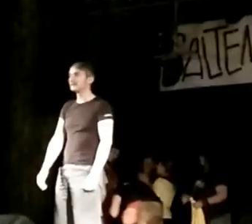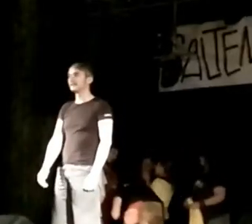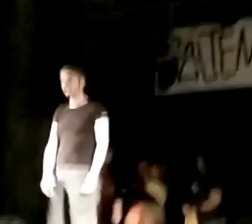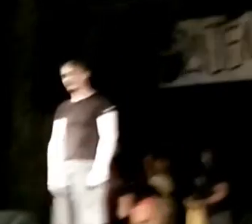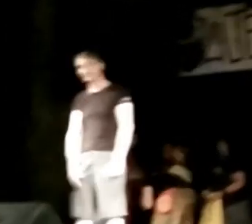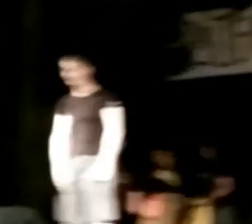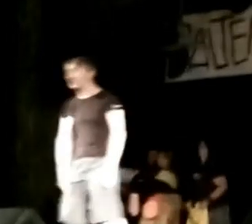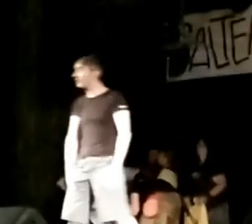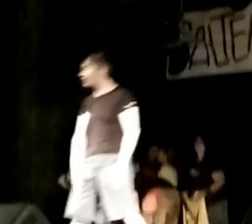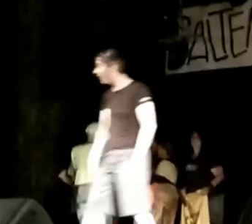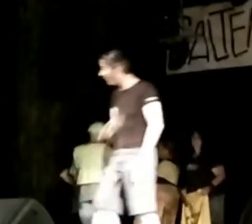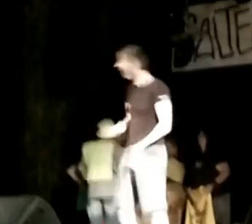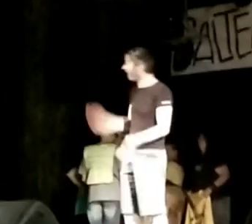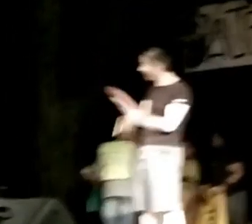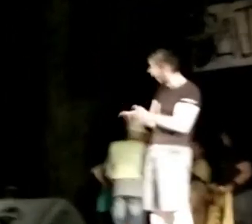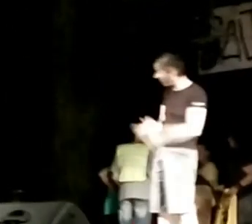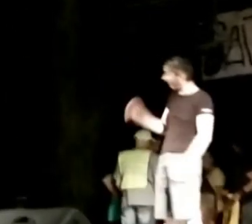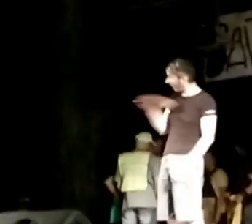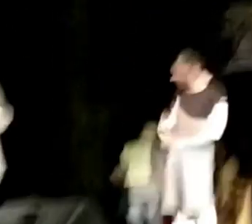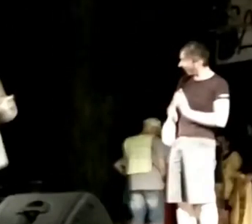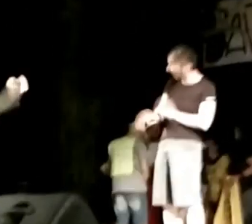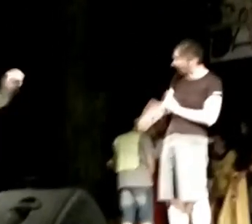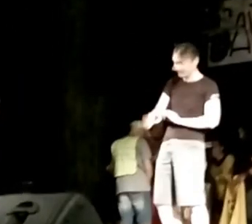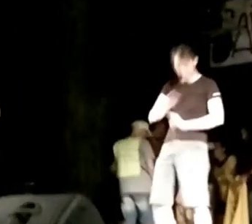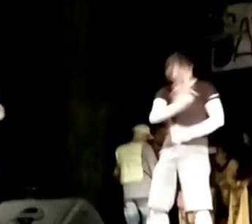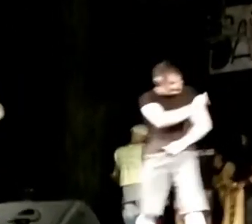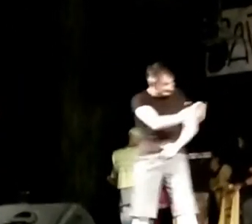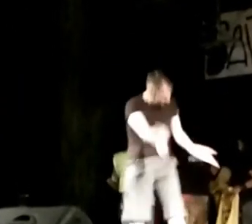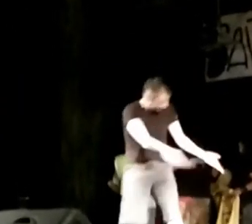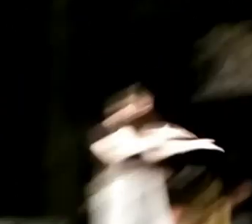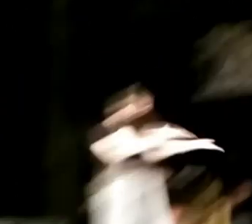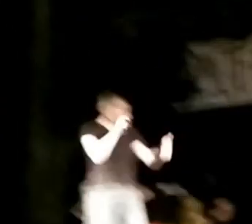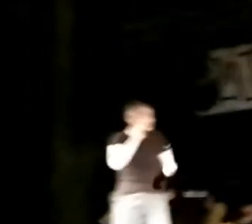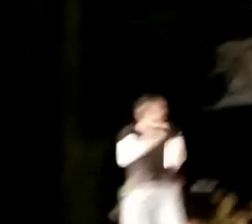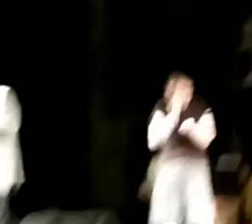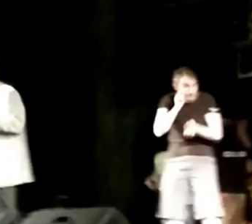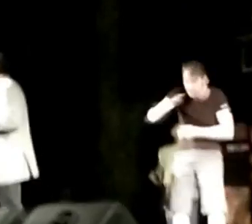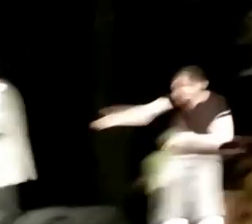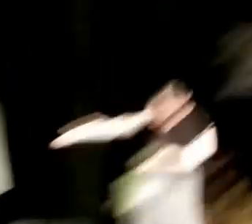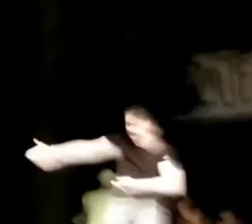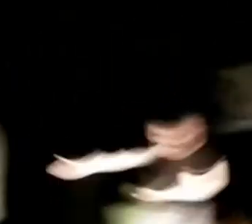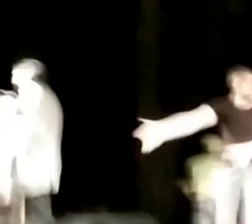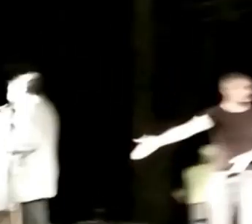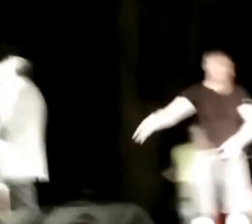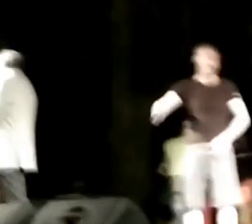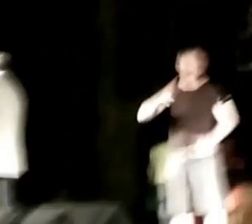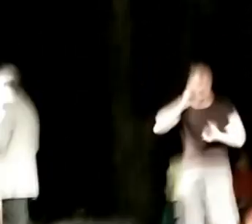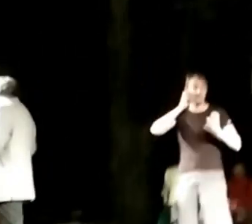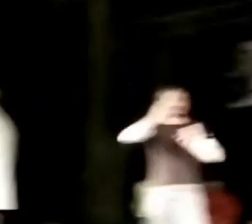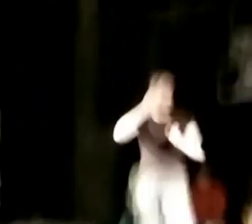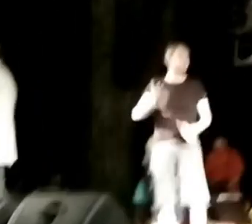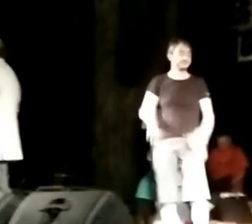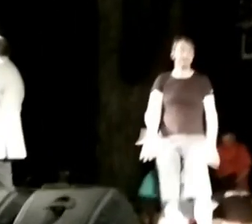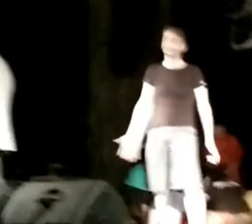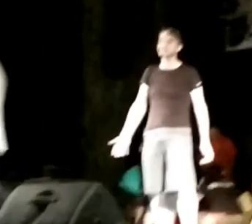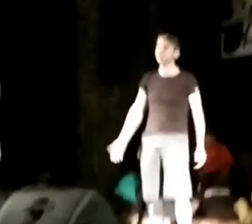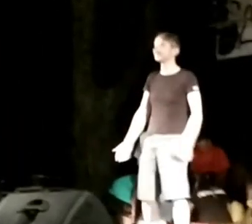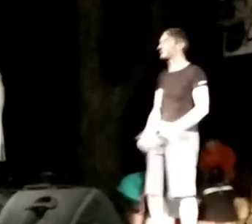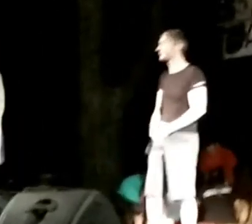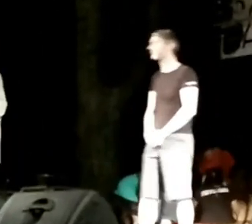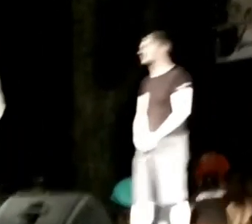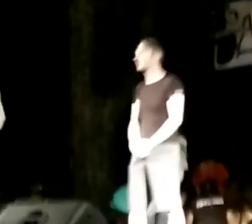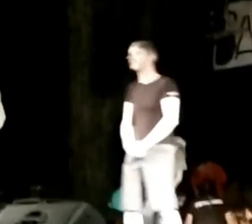Que continuï netejant, no? Sí, passi, que els turistes estan ja enfadats, pobrets. Disculpeu un moment.